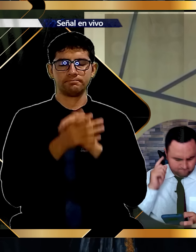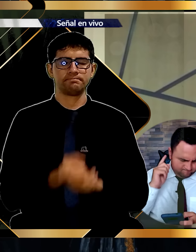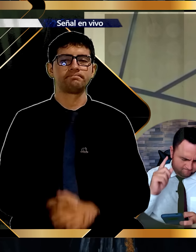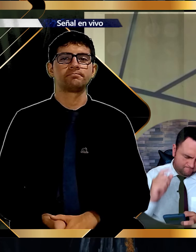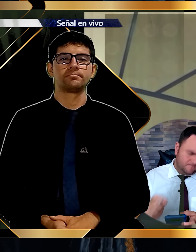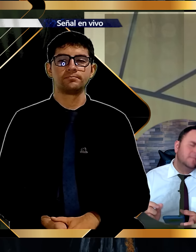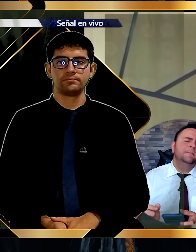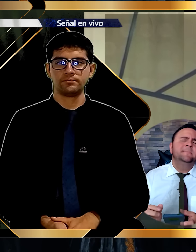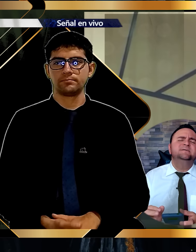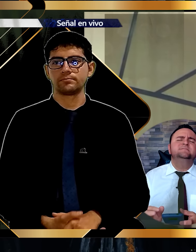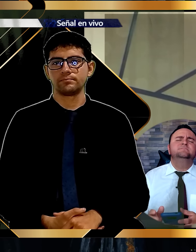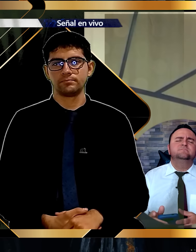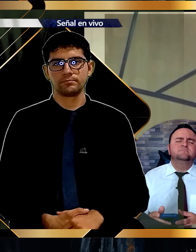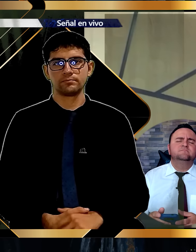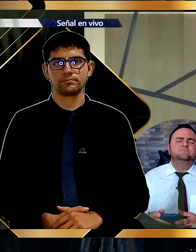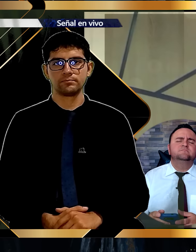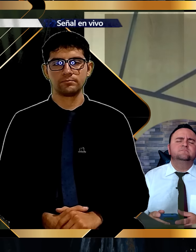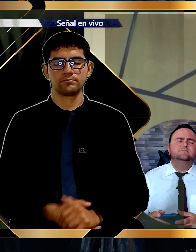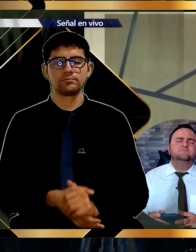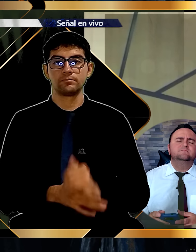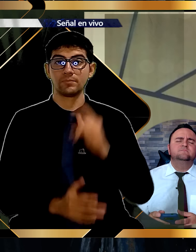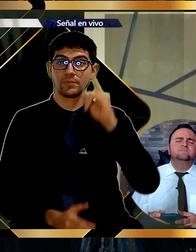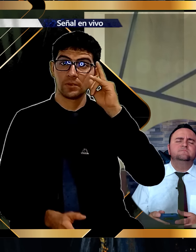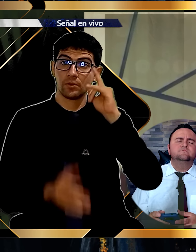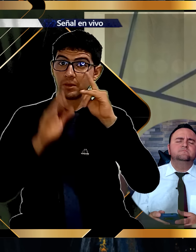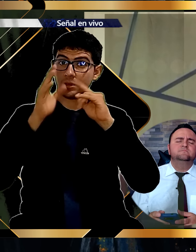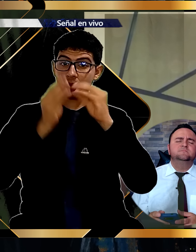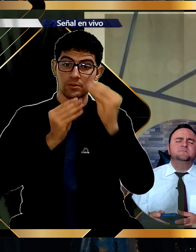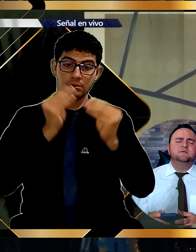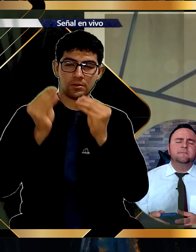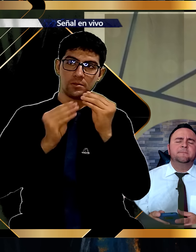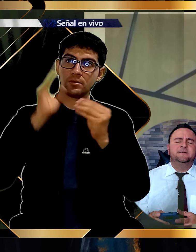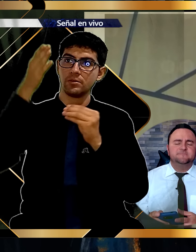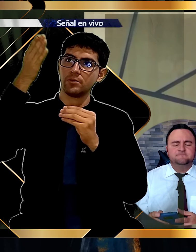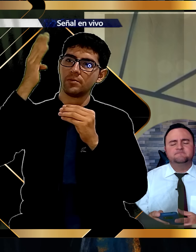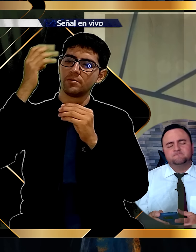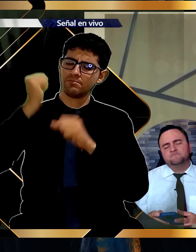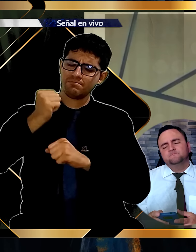Lo que hace Dios no es mentiroso.